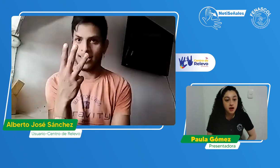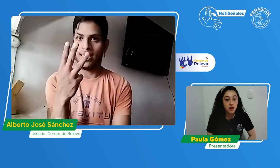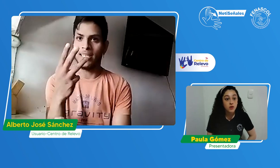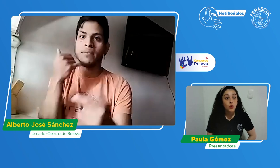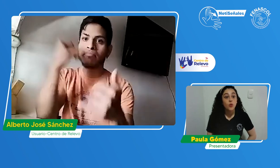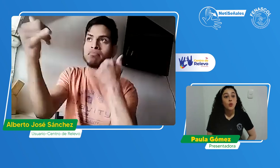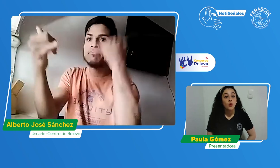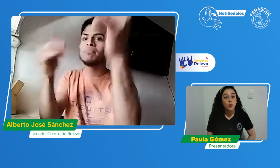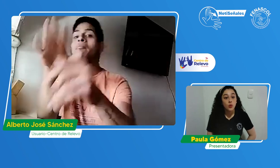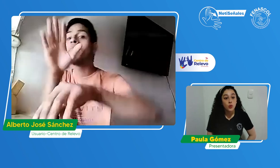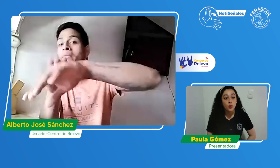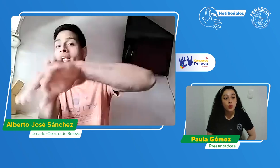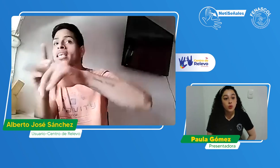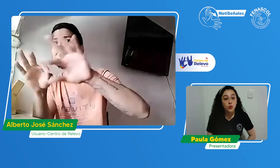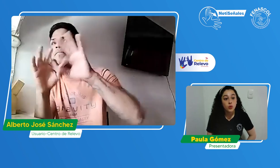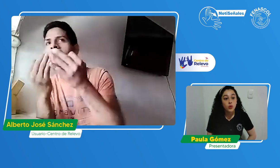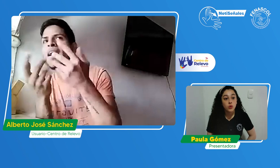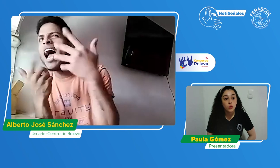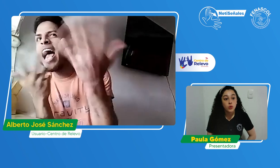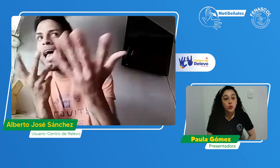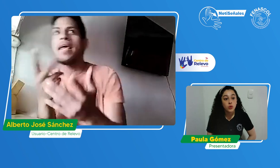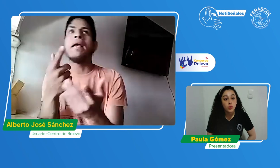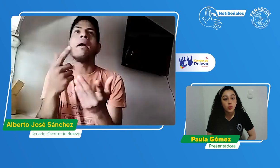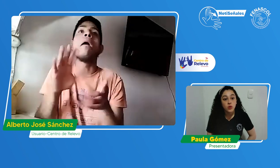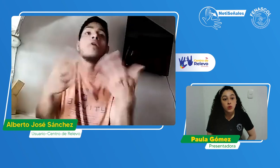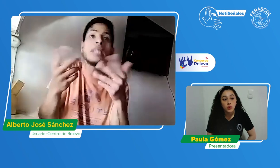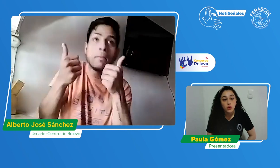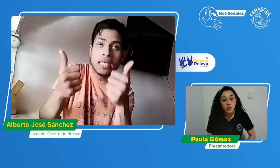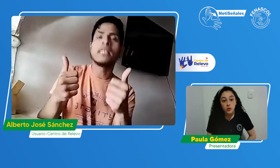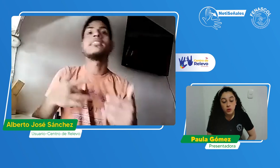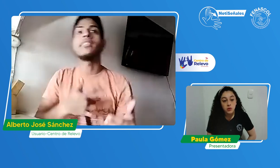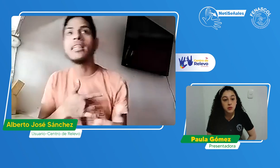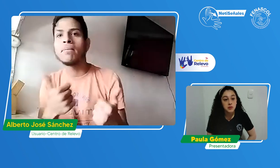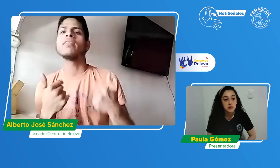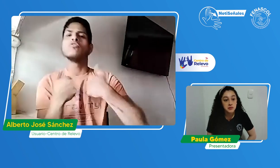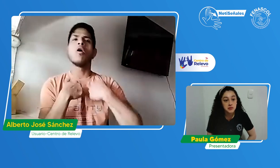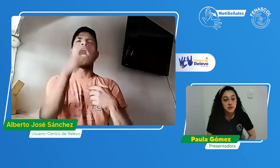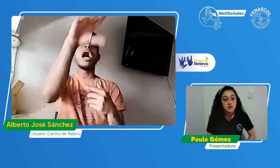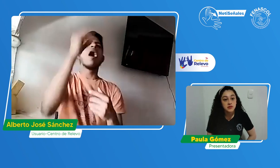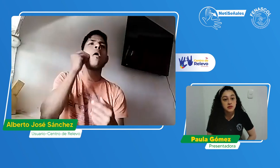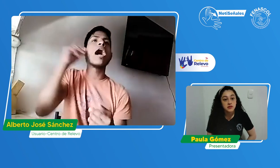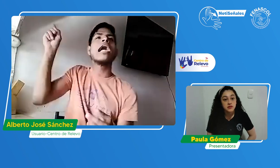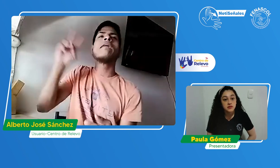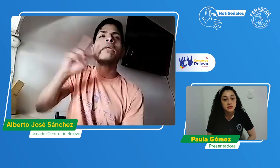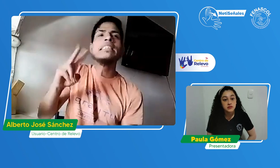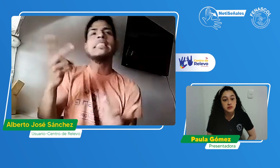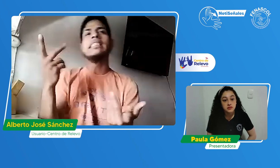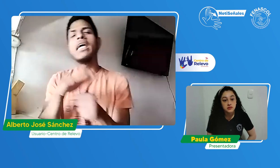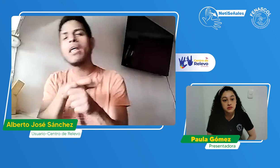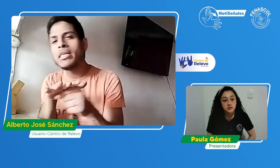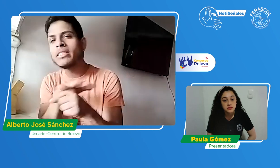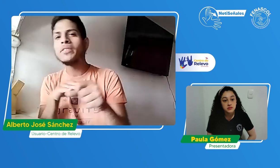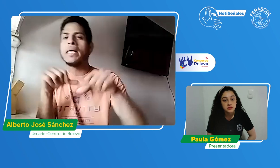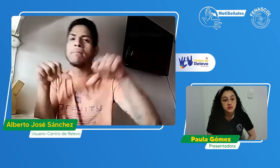de ellos además saber cómo están las cosas por Venezuela a veces esas noticias me preocupan Pero bueno mi